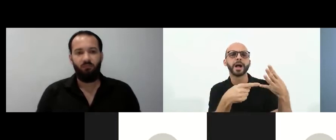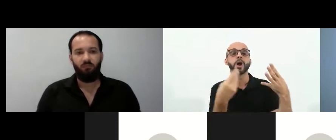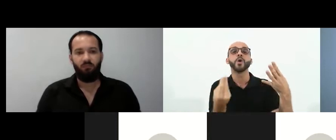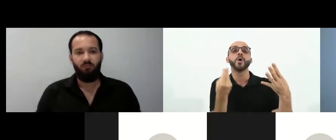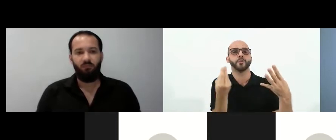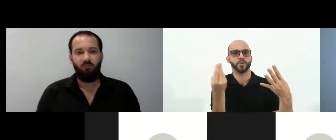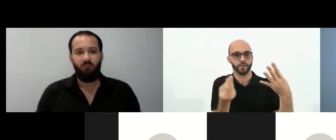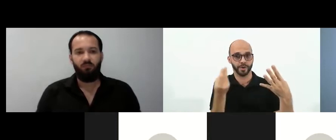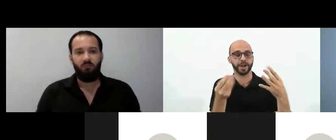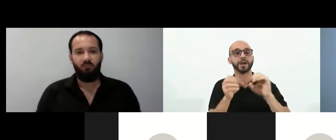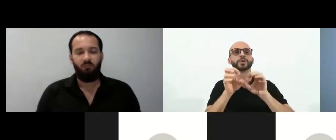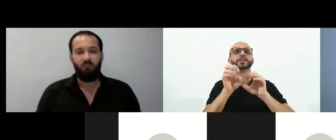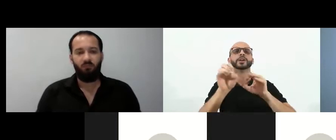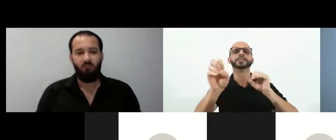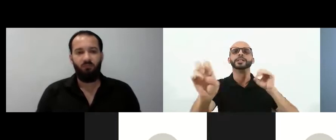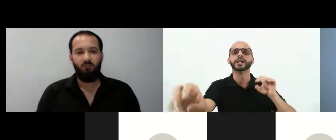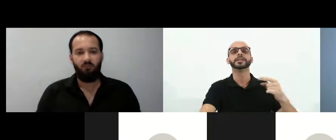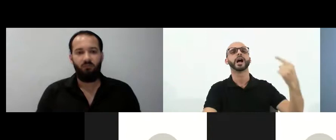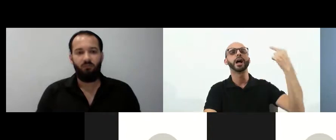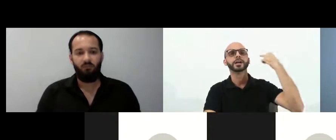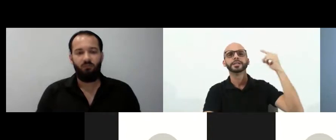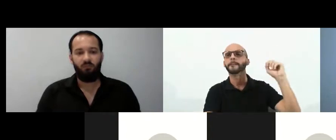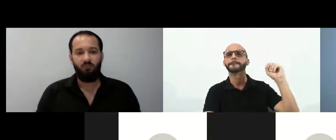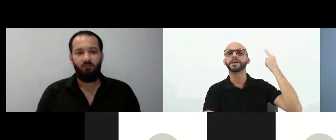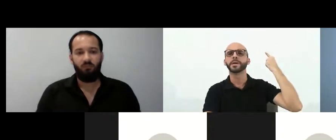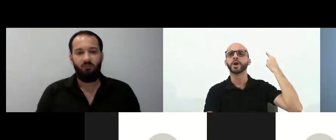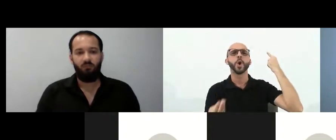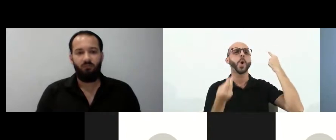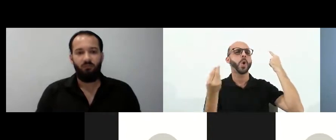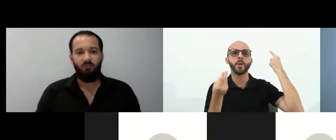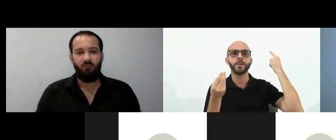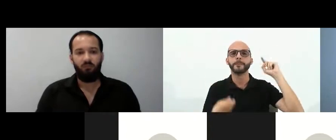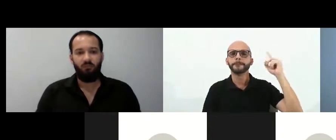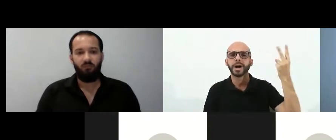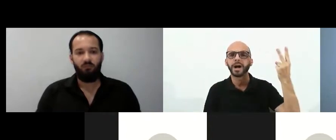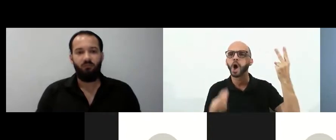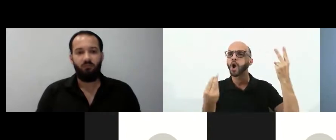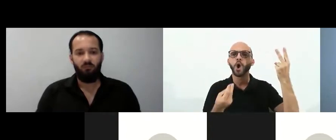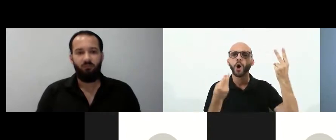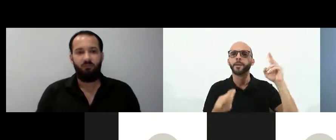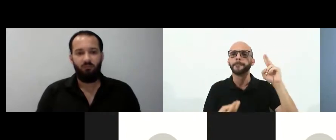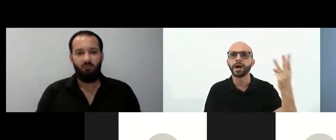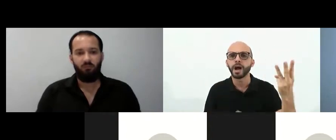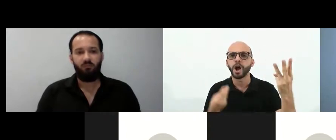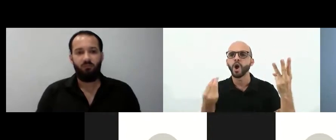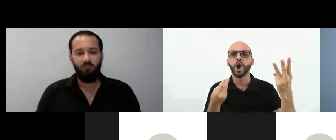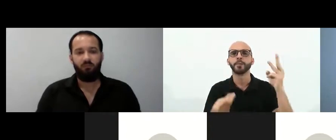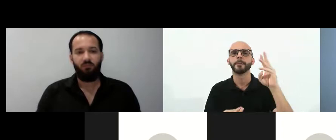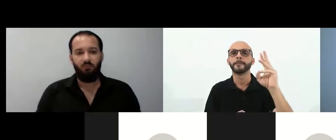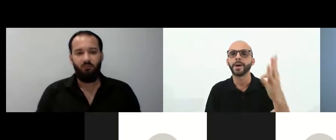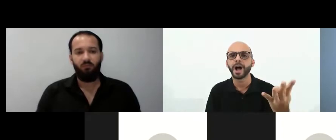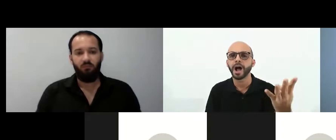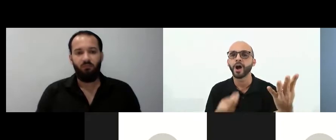coisas que aconteceram para vocês verem como era esse processo de educação à distância, como começou a primeira vez,